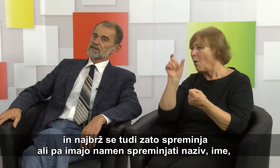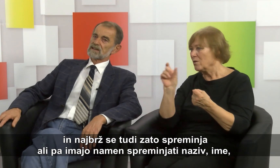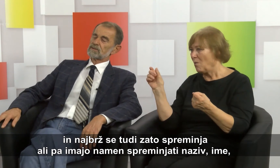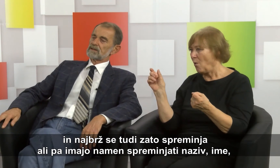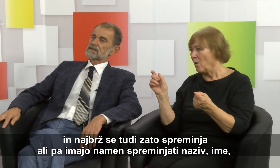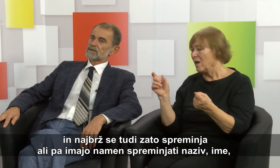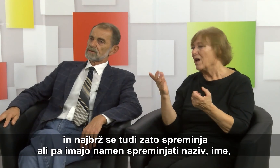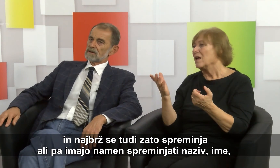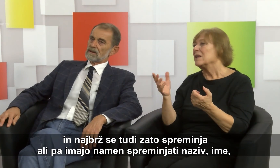se tudi zato